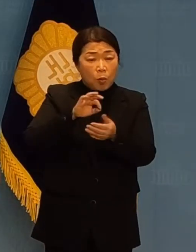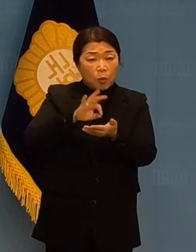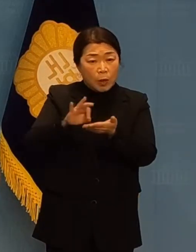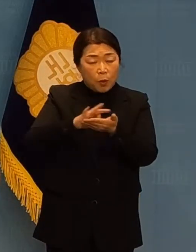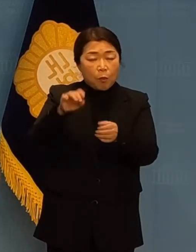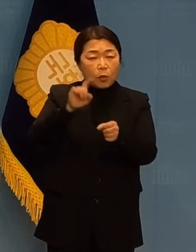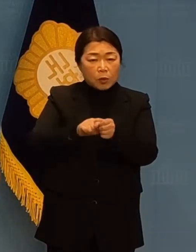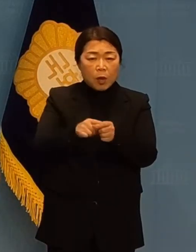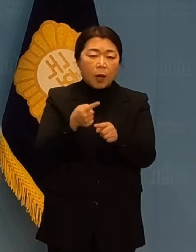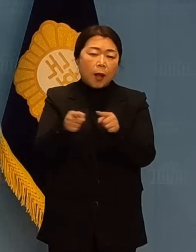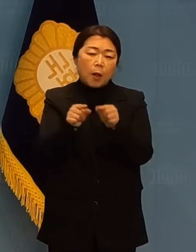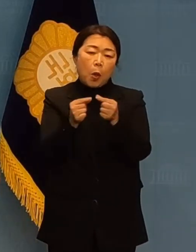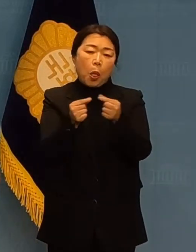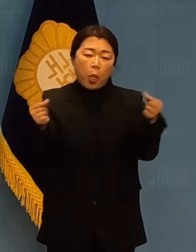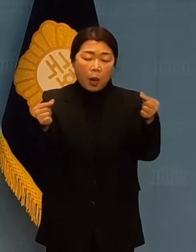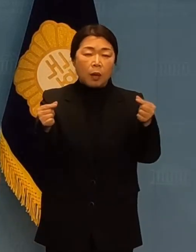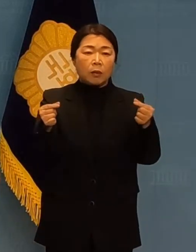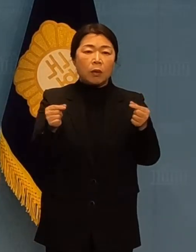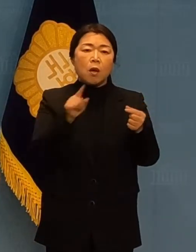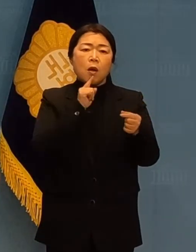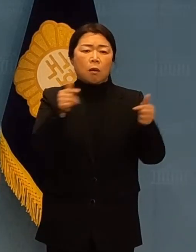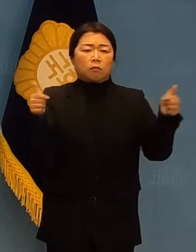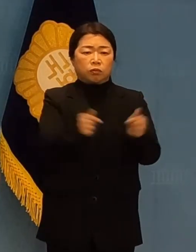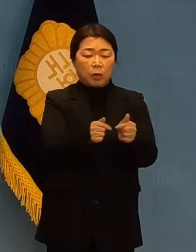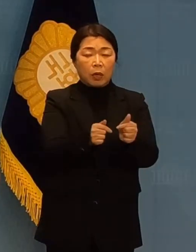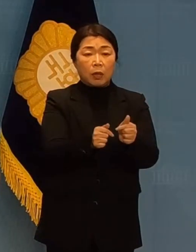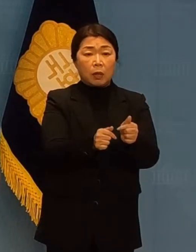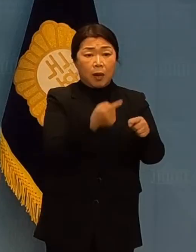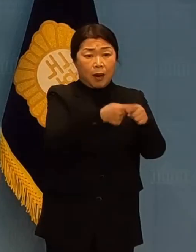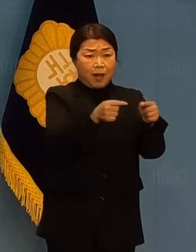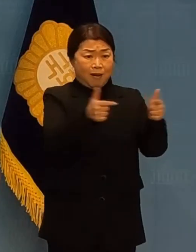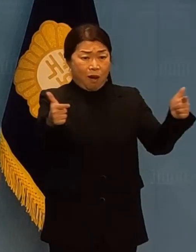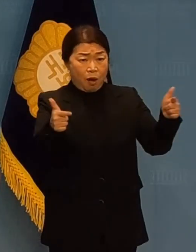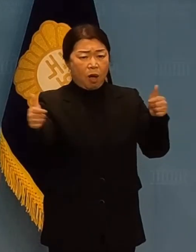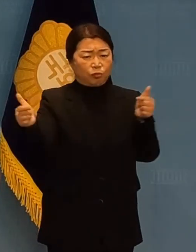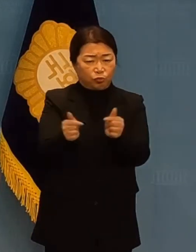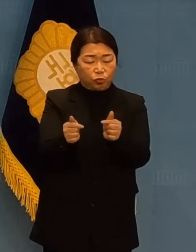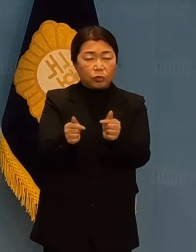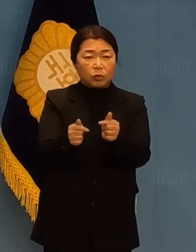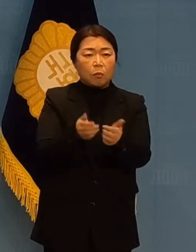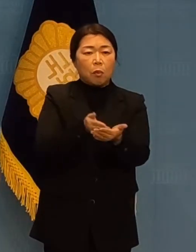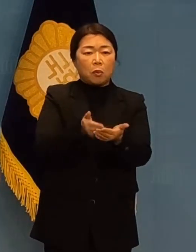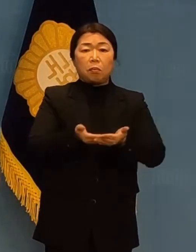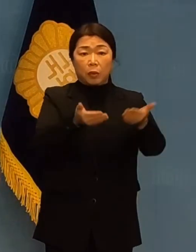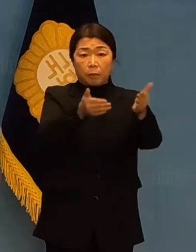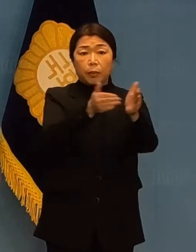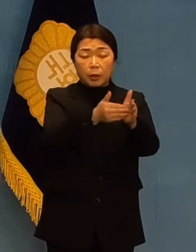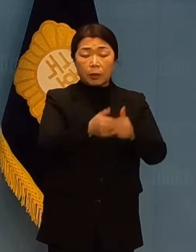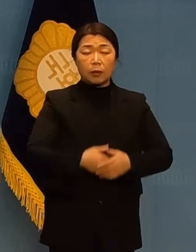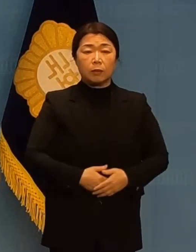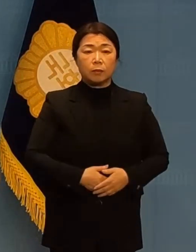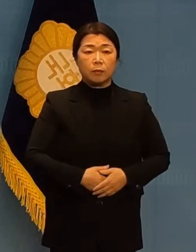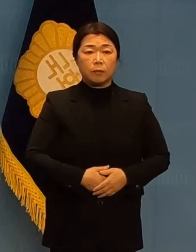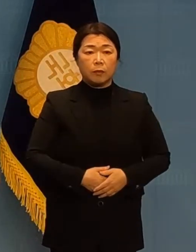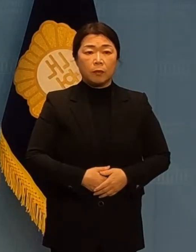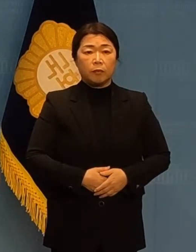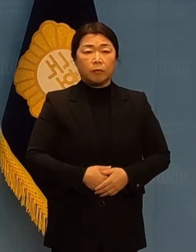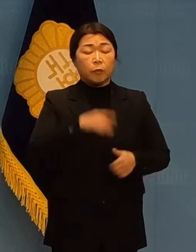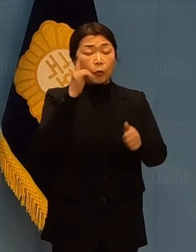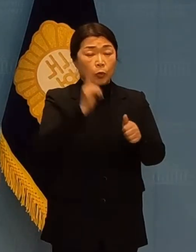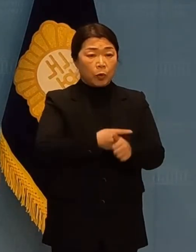대표가 목숨을 잃을 뻔한 엄중한 사건의 의미를 호도하였습니다. 그리하여 대선 기간 내내